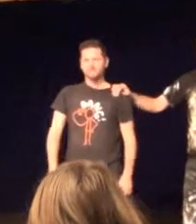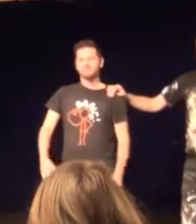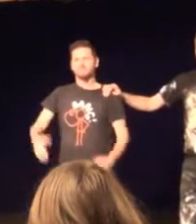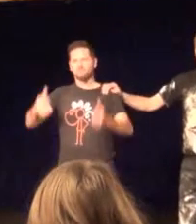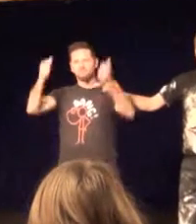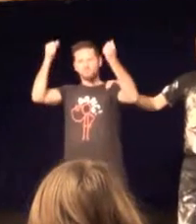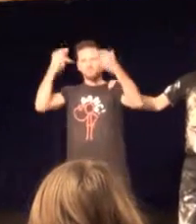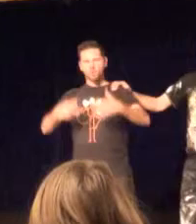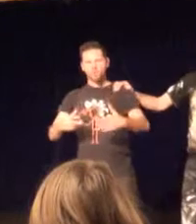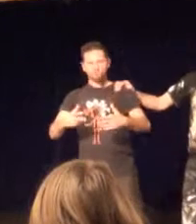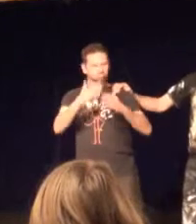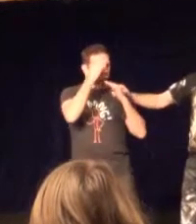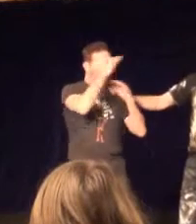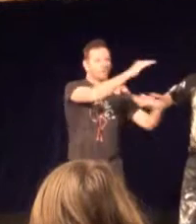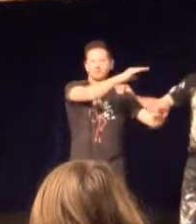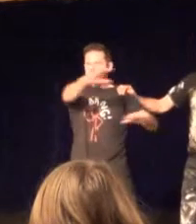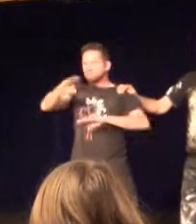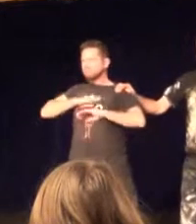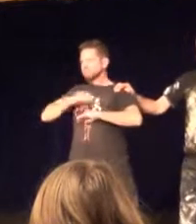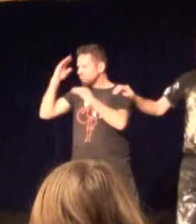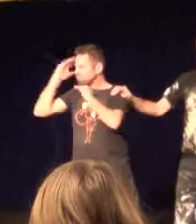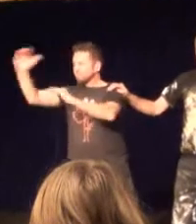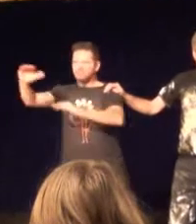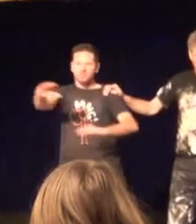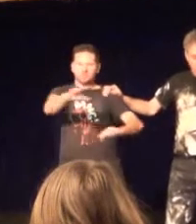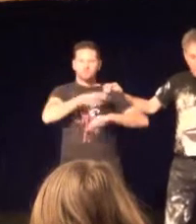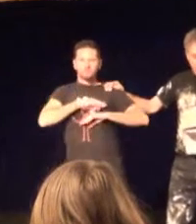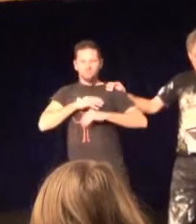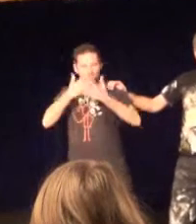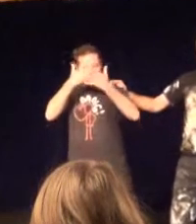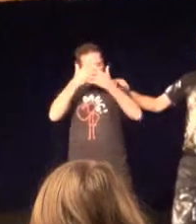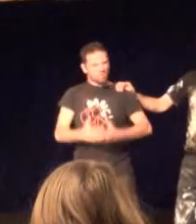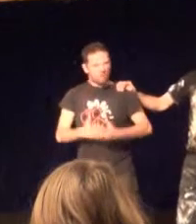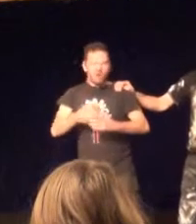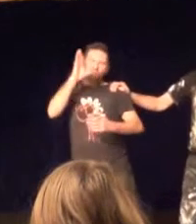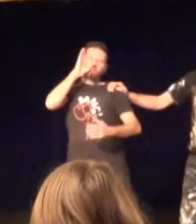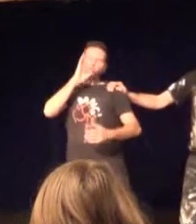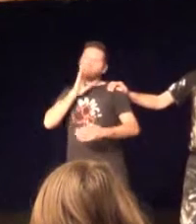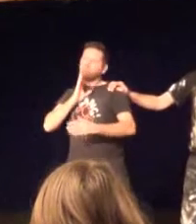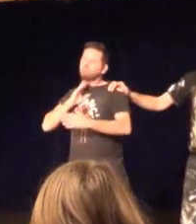Je compte sur toi comme tu comptes sur moi. Pèse de tout ton poids, pèse.